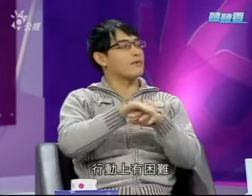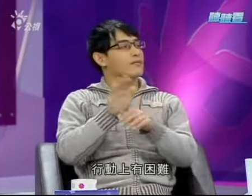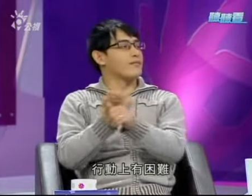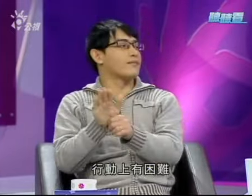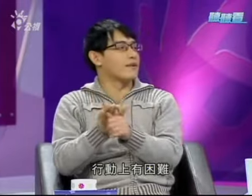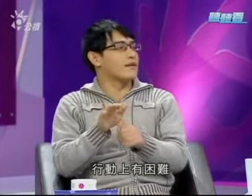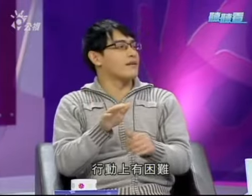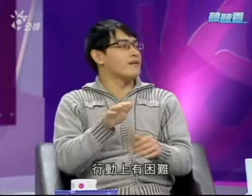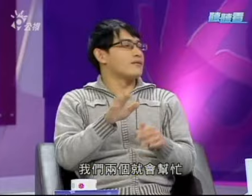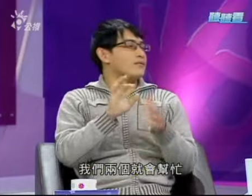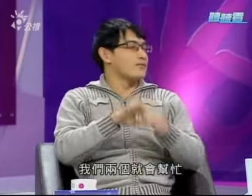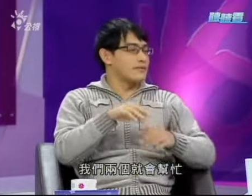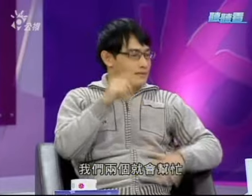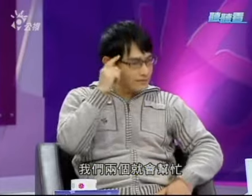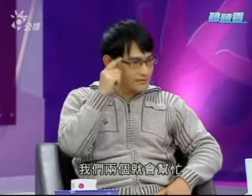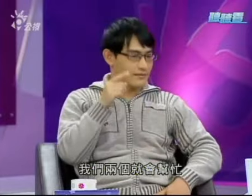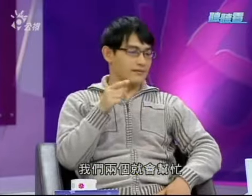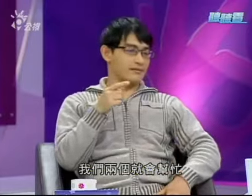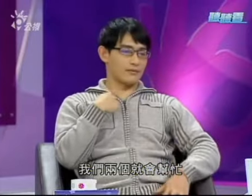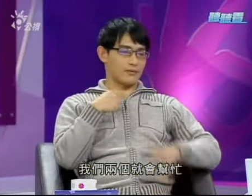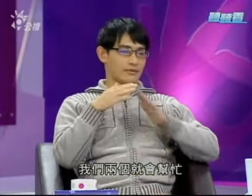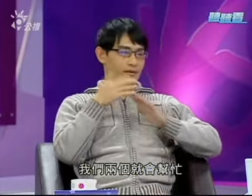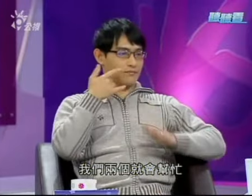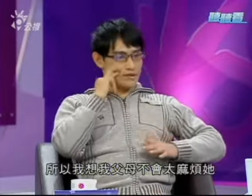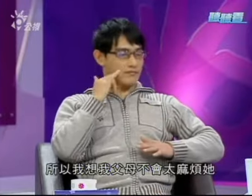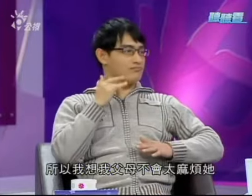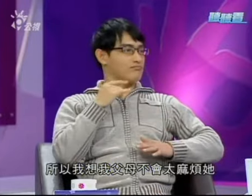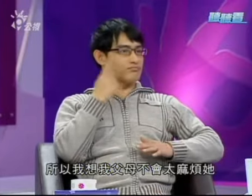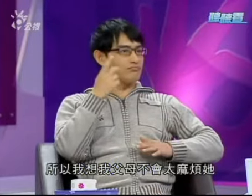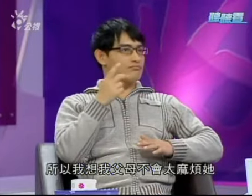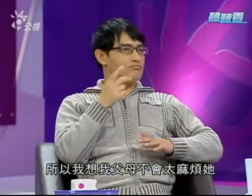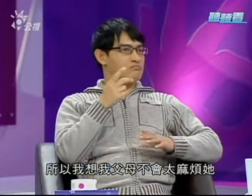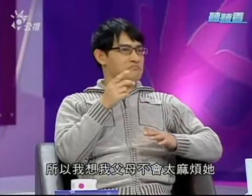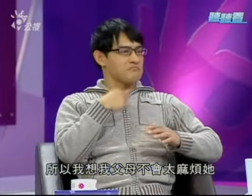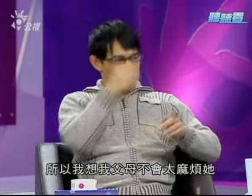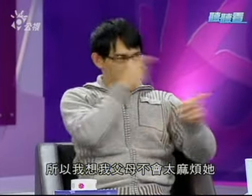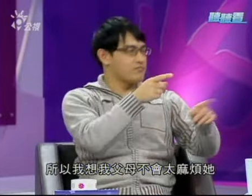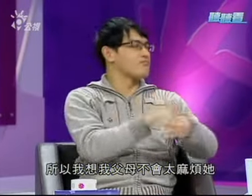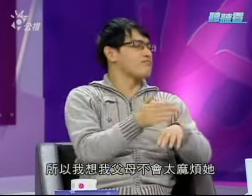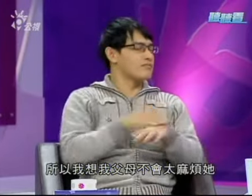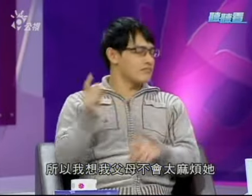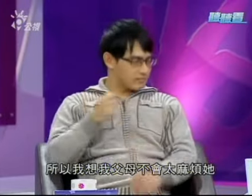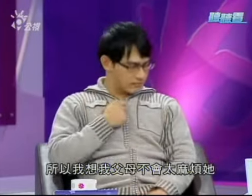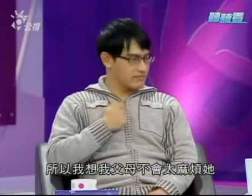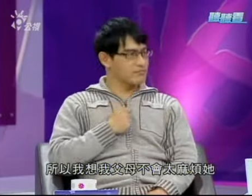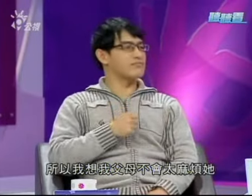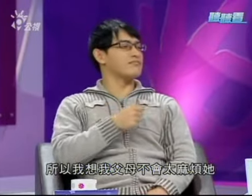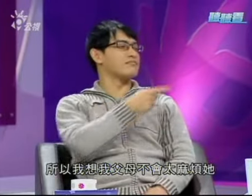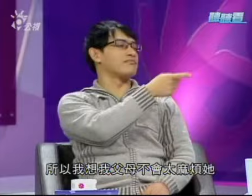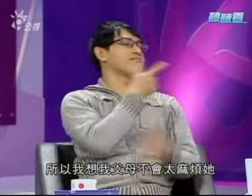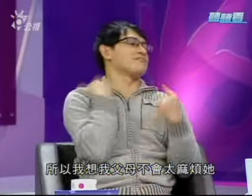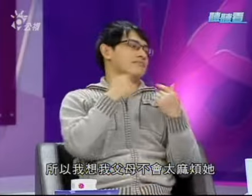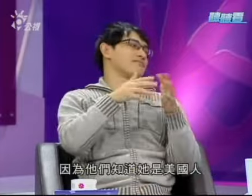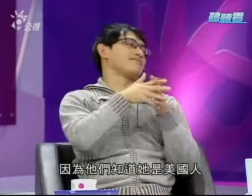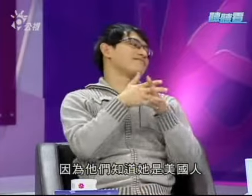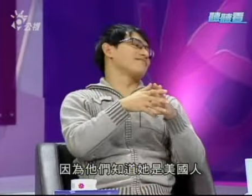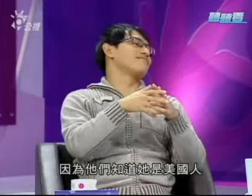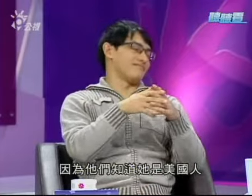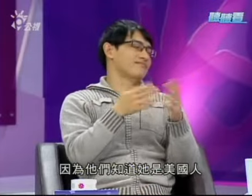有困难我们两个就会帮忙所以我想我父母不会太麻烦他因为他们知道